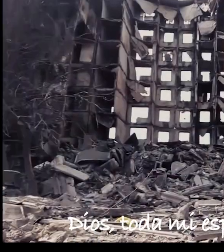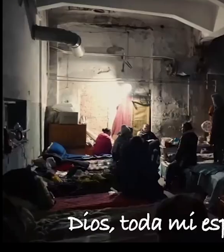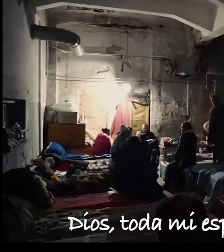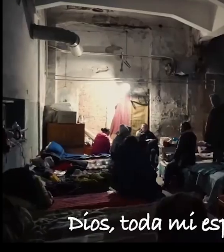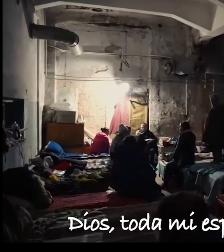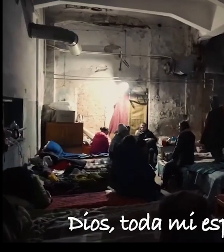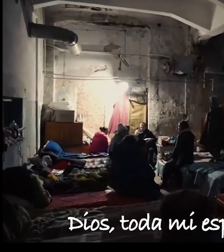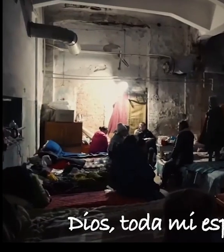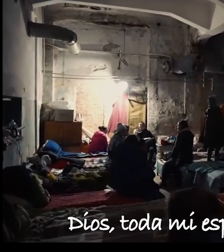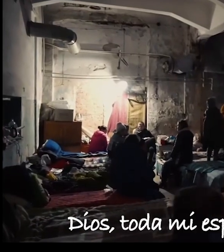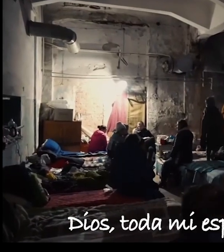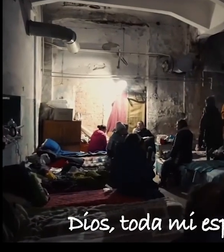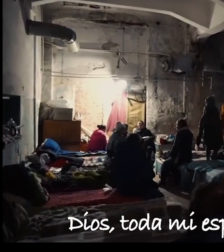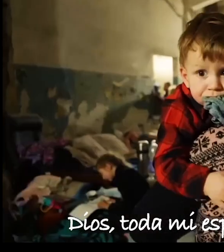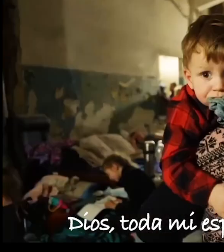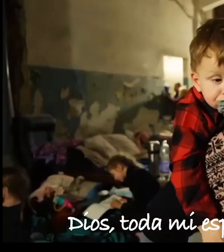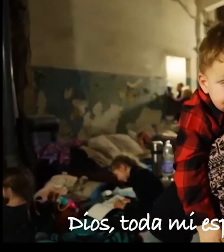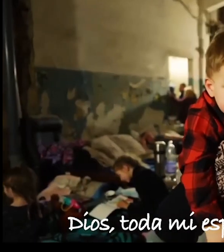no